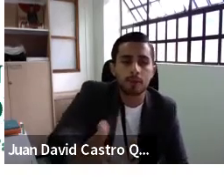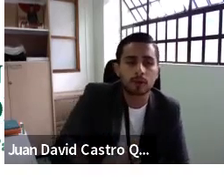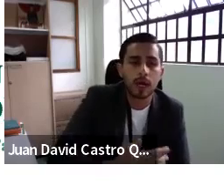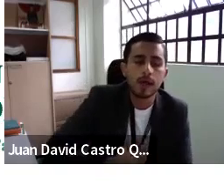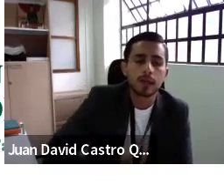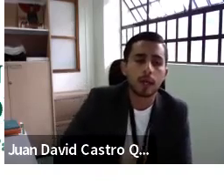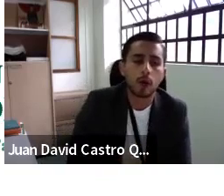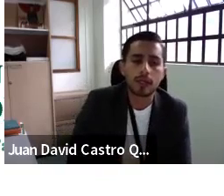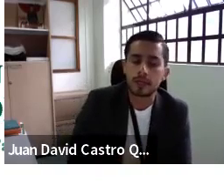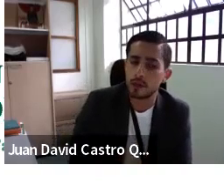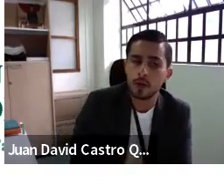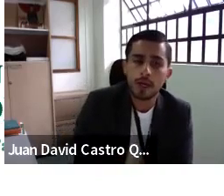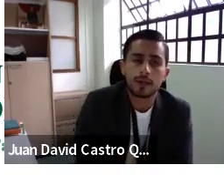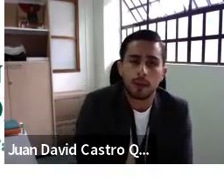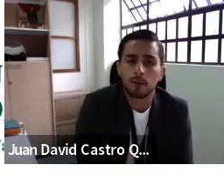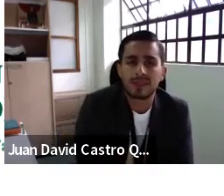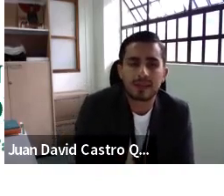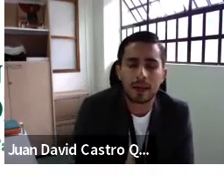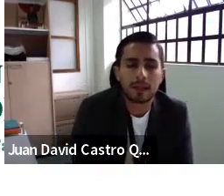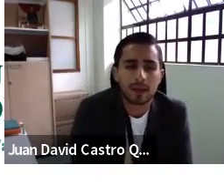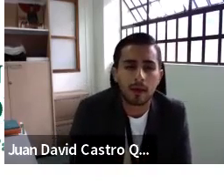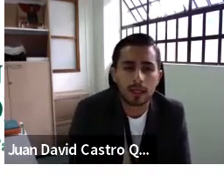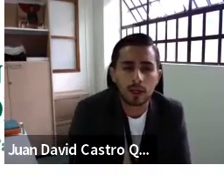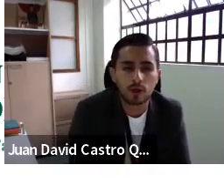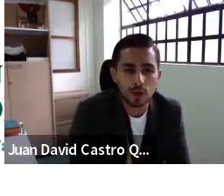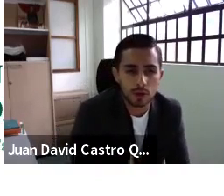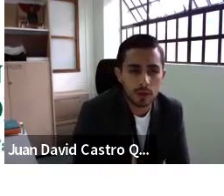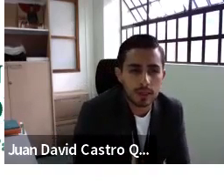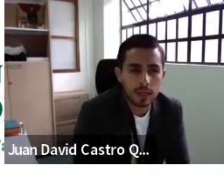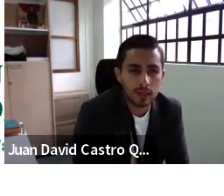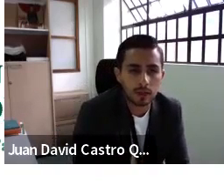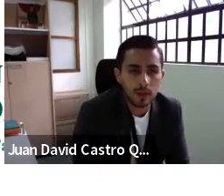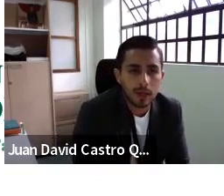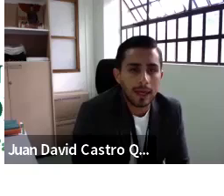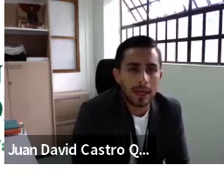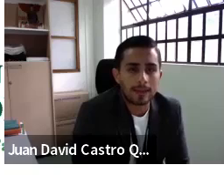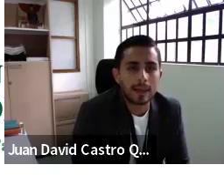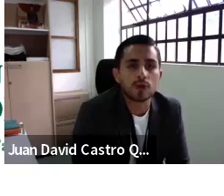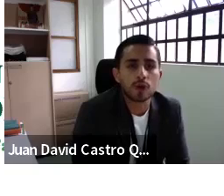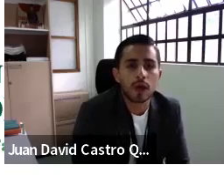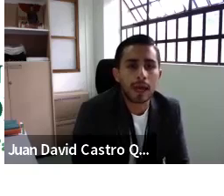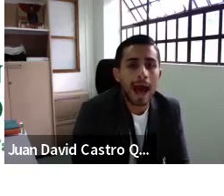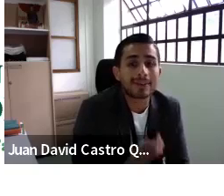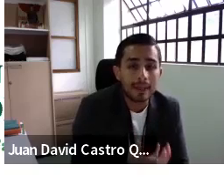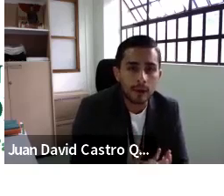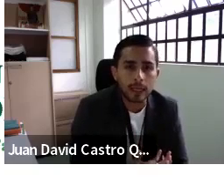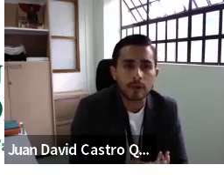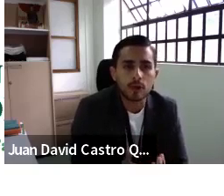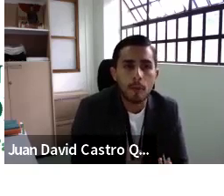impronta de globalización tenemos necesariamente que hablar de inclusión cierto de inclusión activa de inclusión